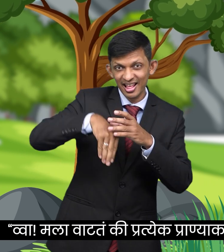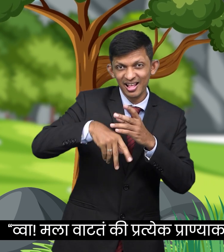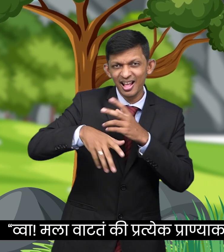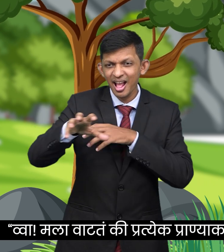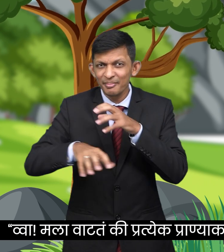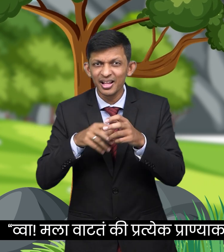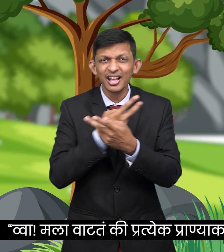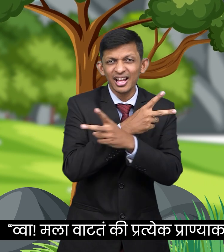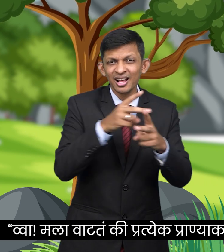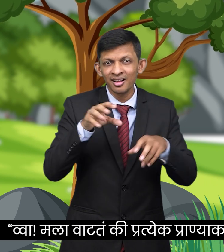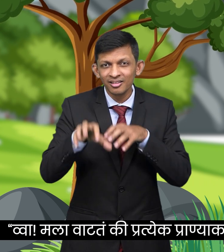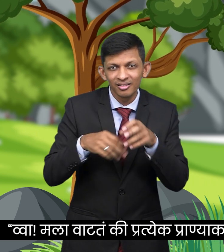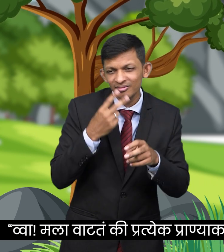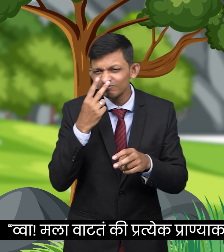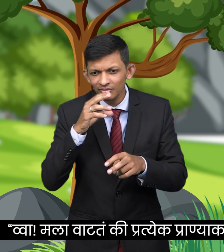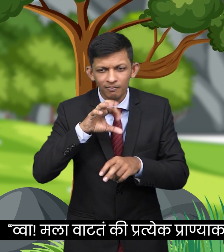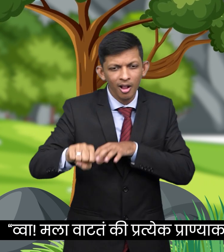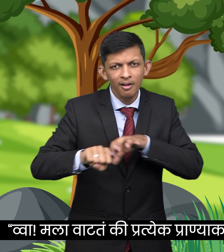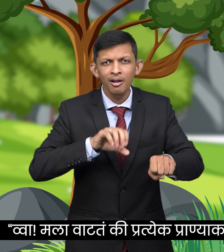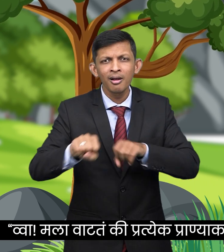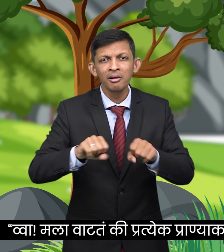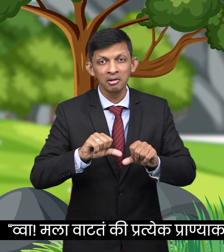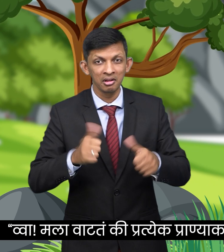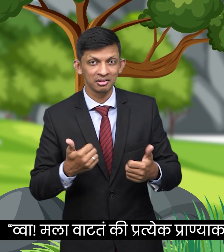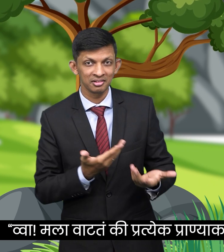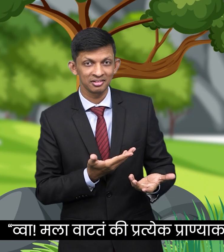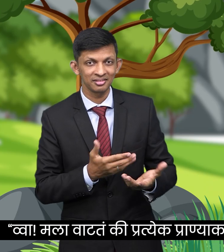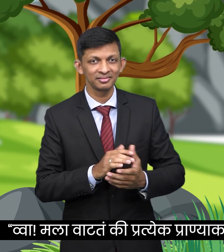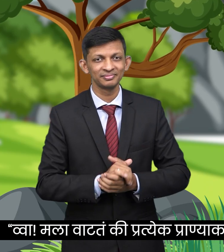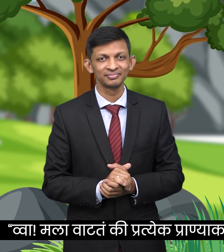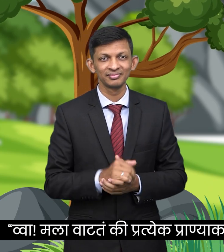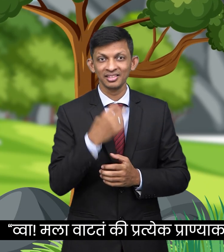अन्न शोधण्याची स्वतःची एक खास पद्धत असते.